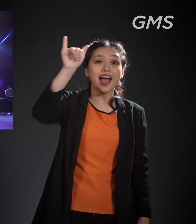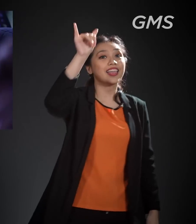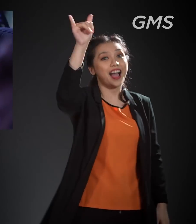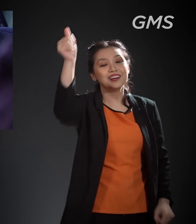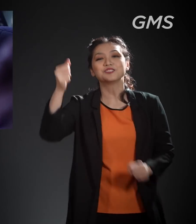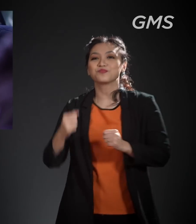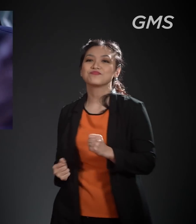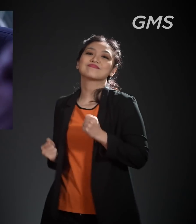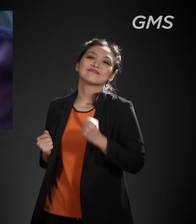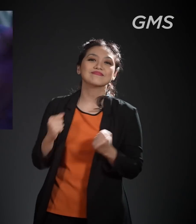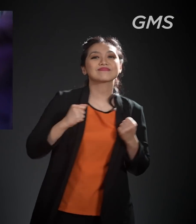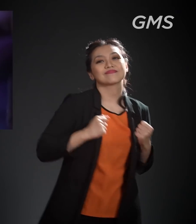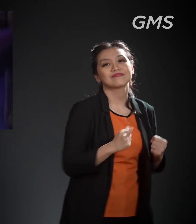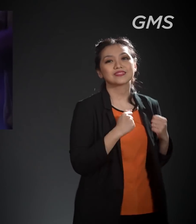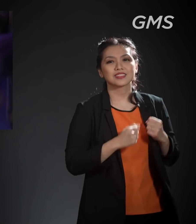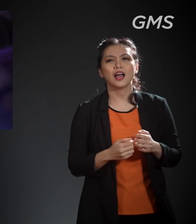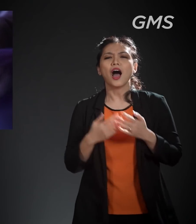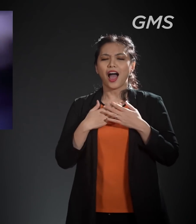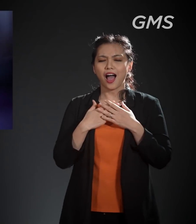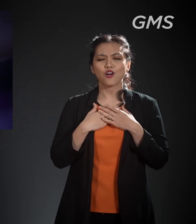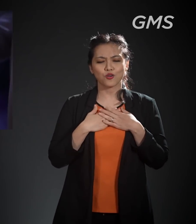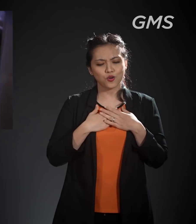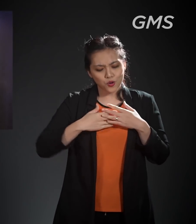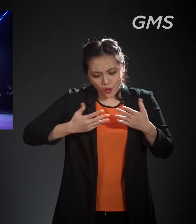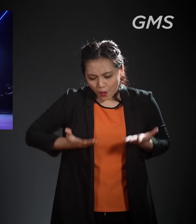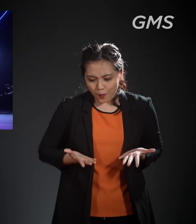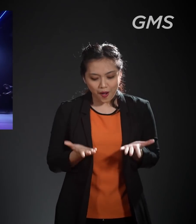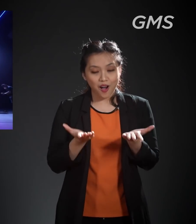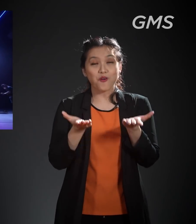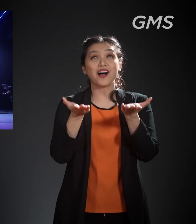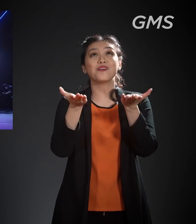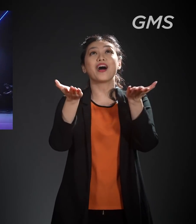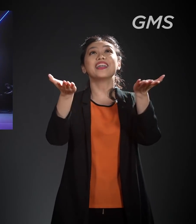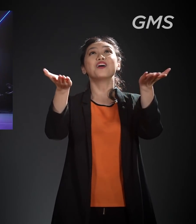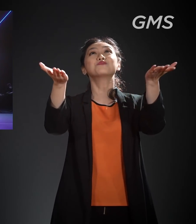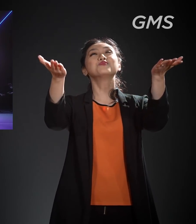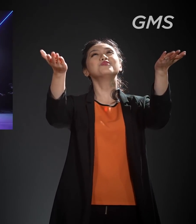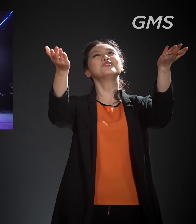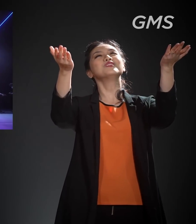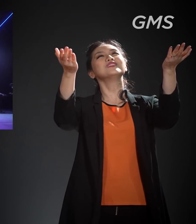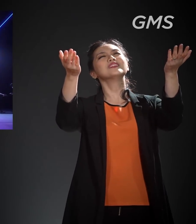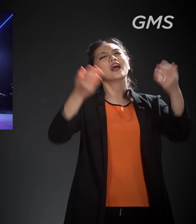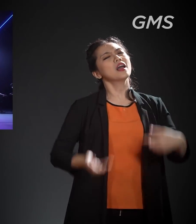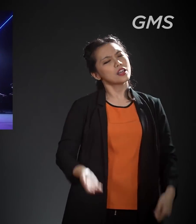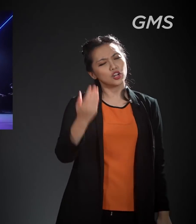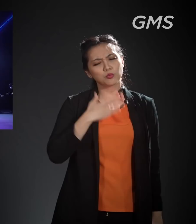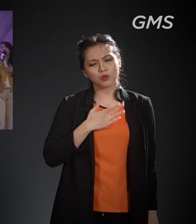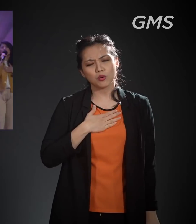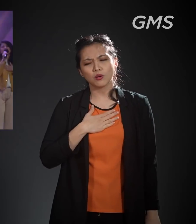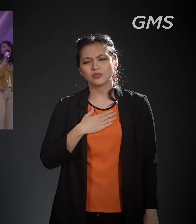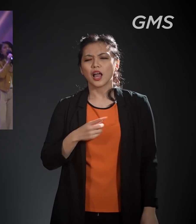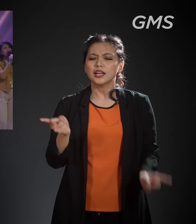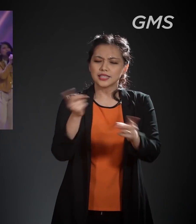selamanya. Oh, kini ku bawa kepadamu